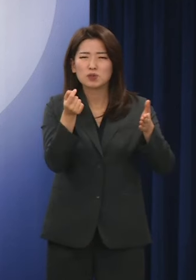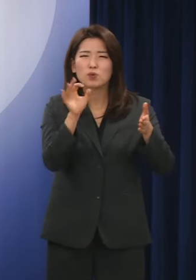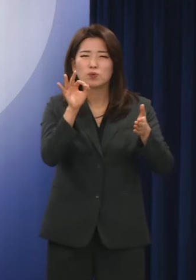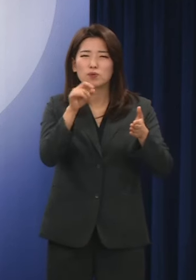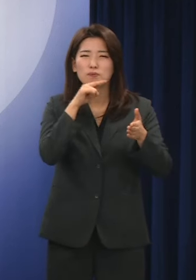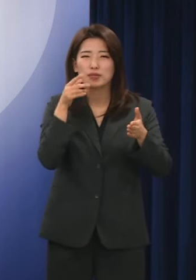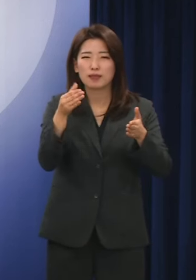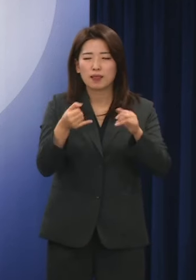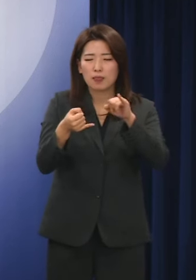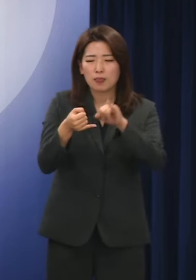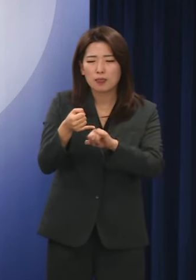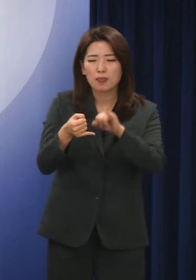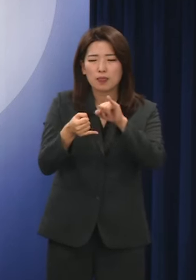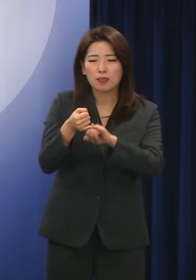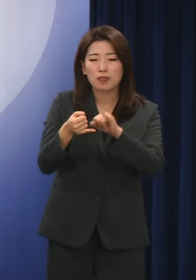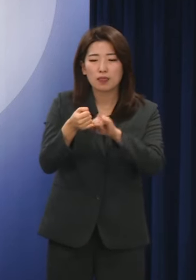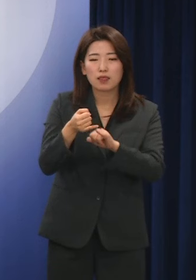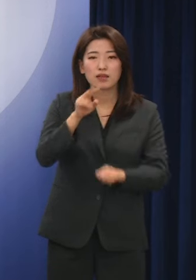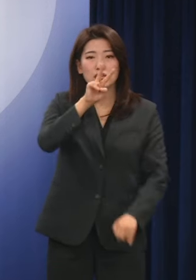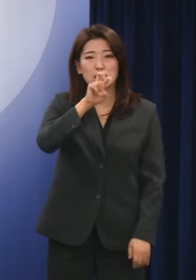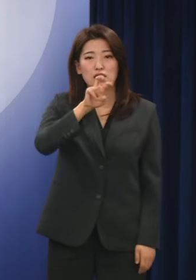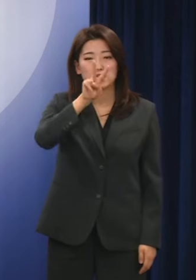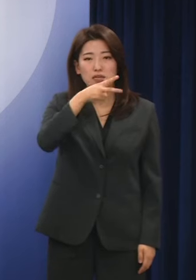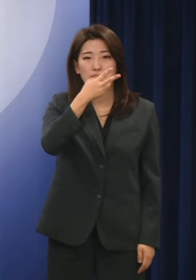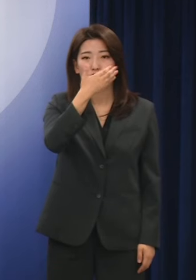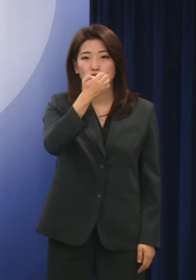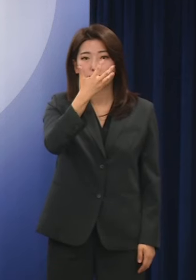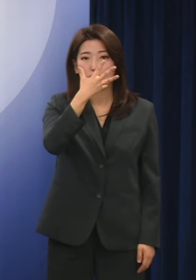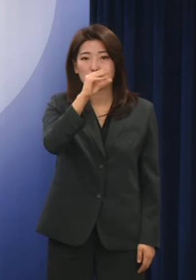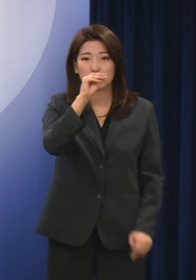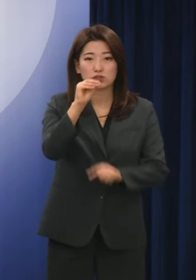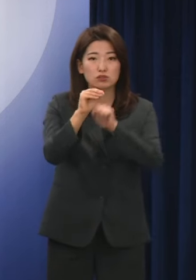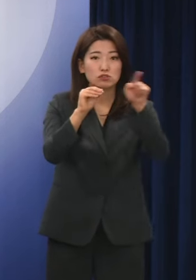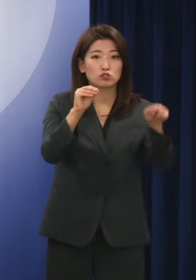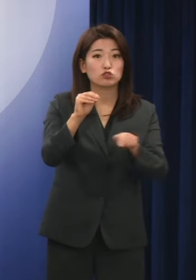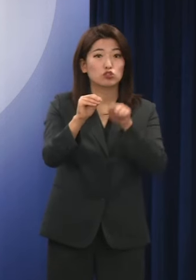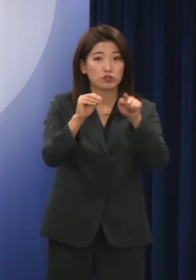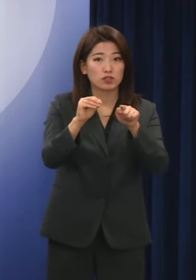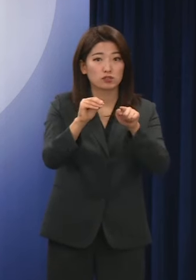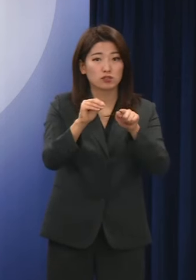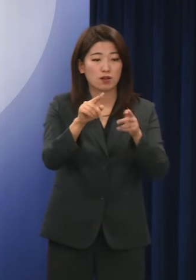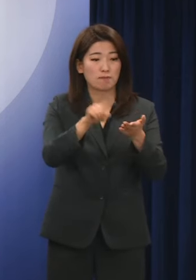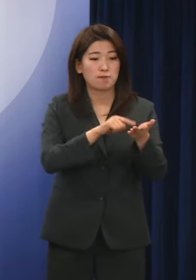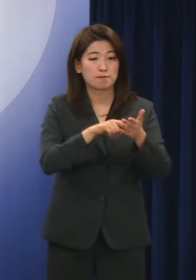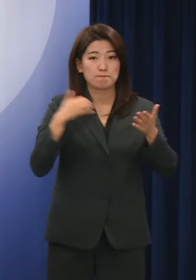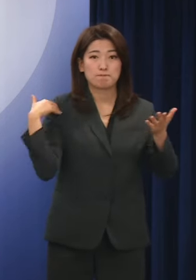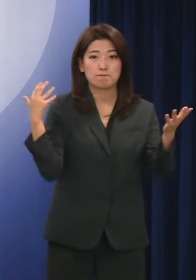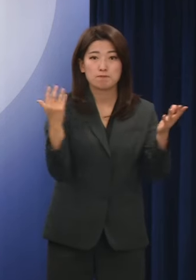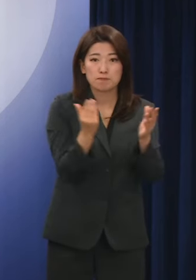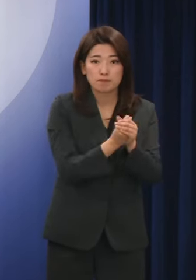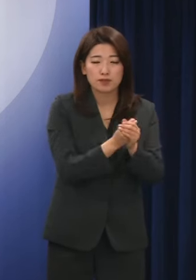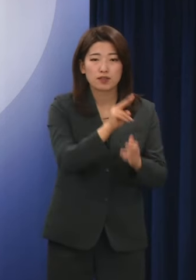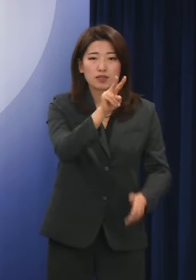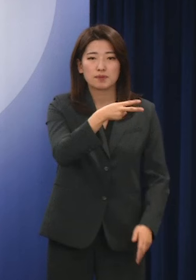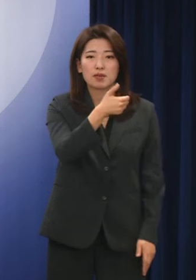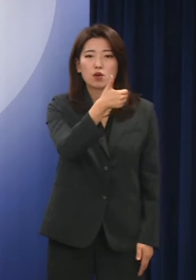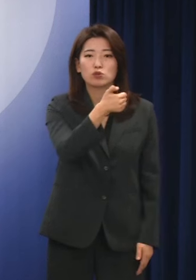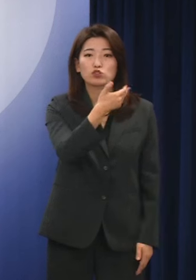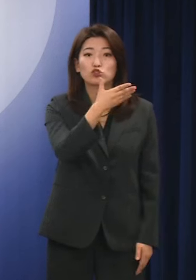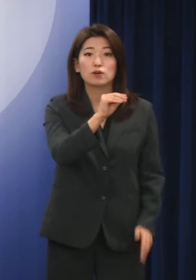약 298만 명 중 현재까지 전액 상환을 완료한 약 259만